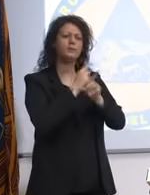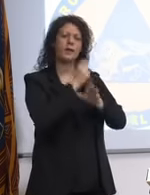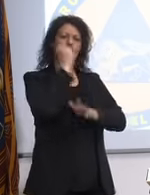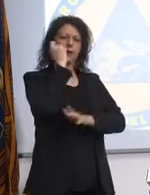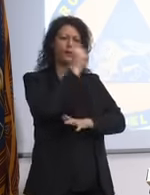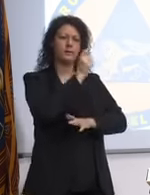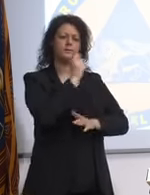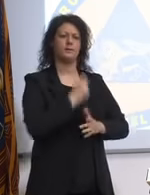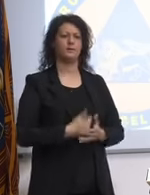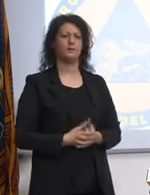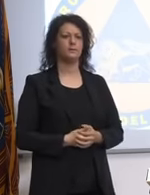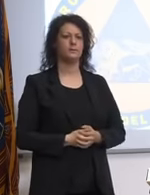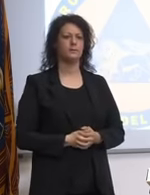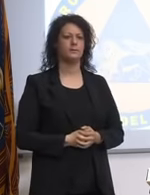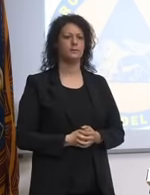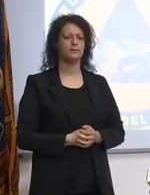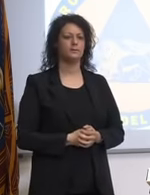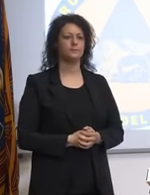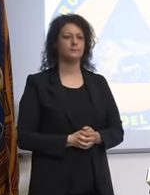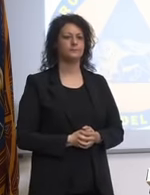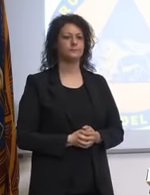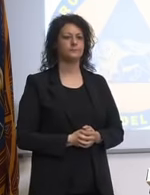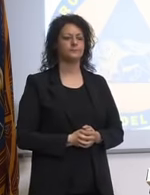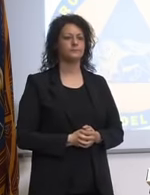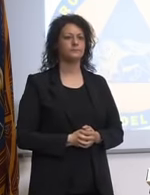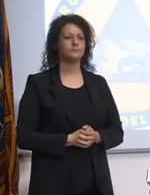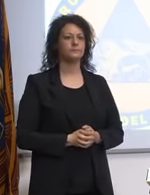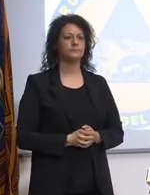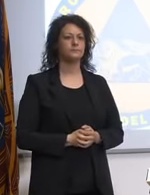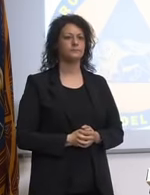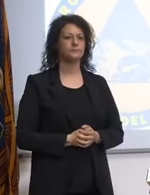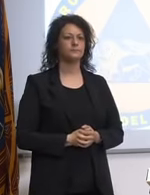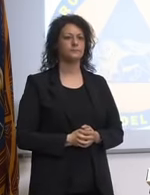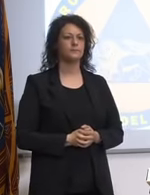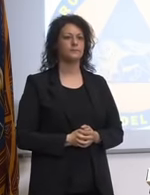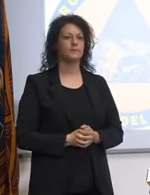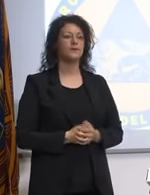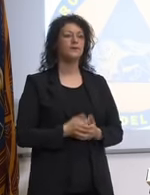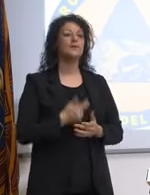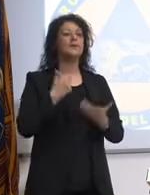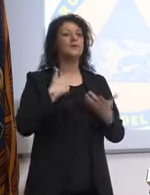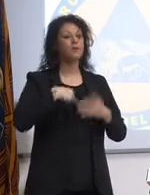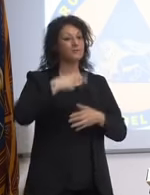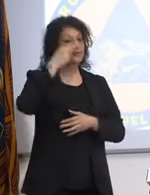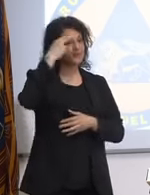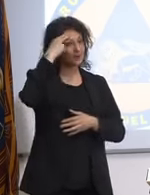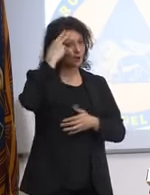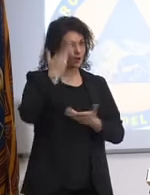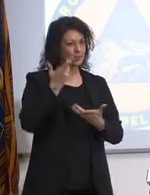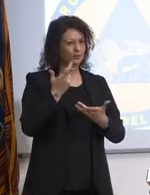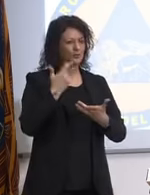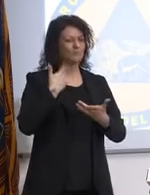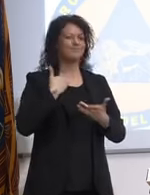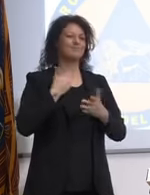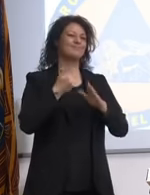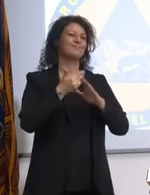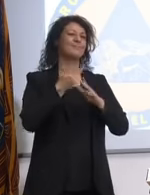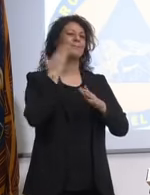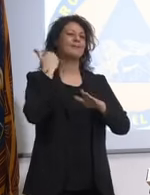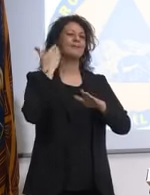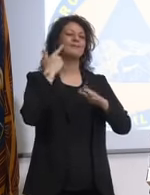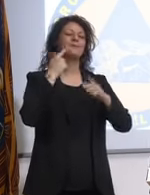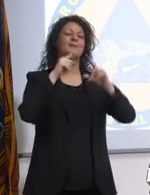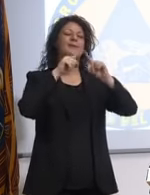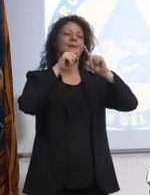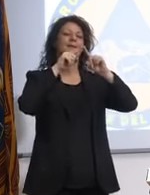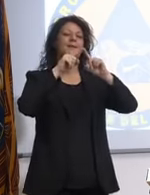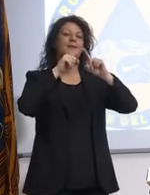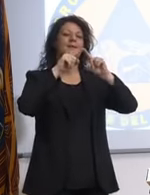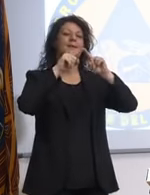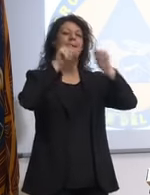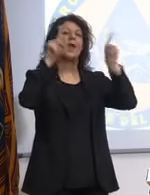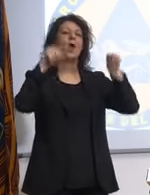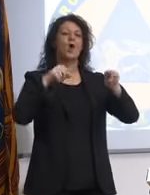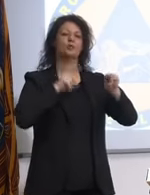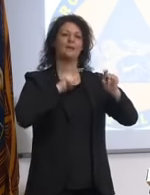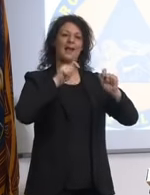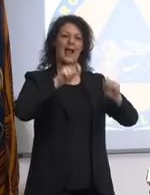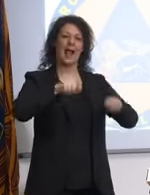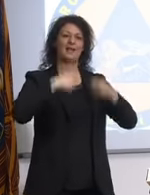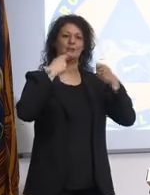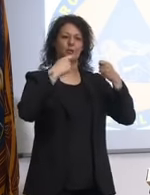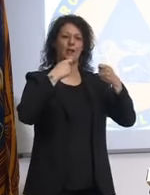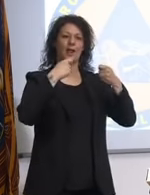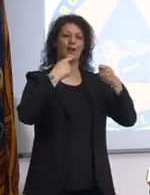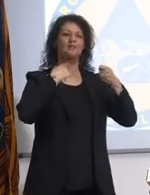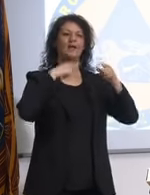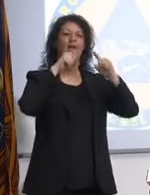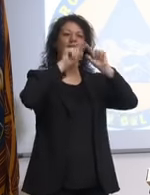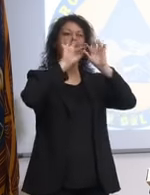incivili, ma come c'era scritto, ripeto, dal mio vecchio calzolaio, mi ricordo bambino andavo, c'era scritto: per colpa di qualcuno non si fa più credito a